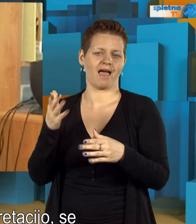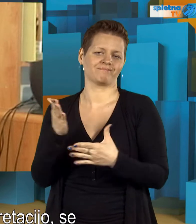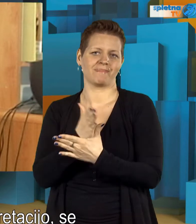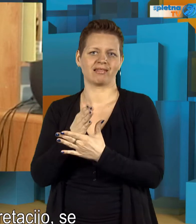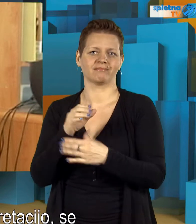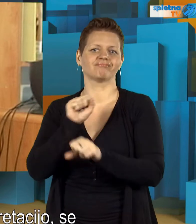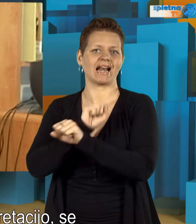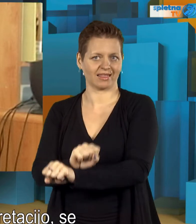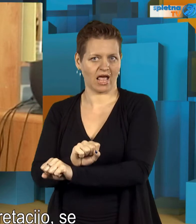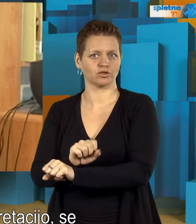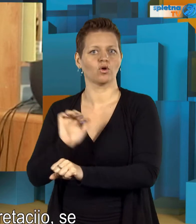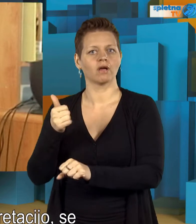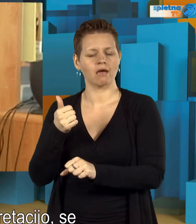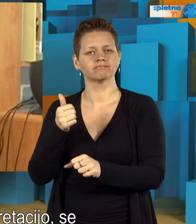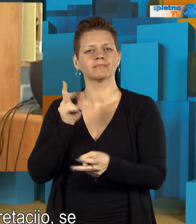višino odškodnine ni soglašala.